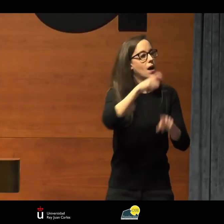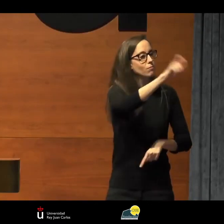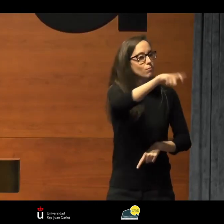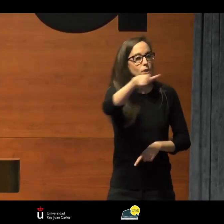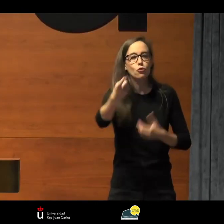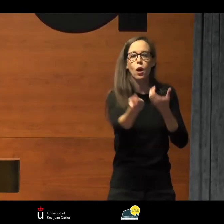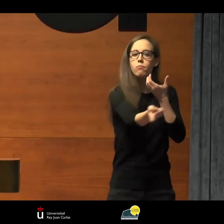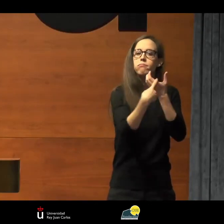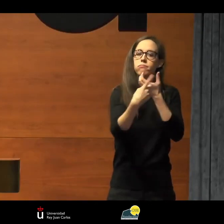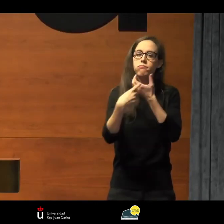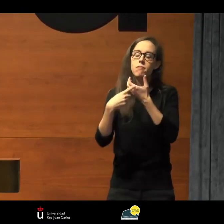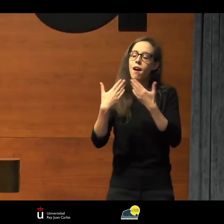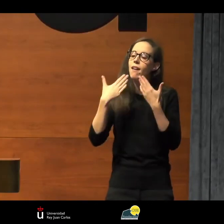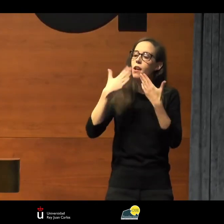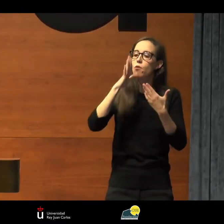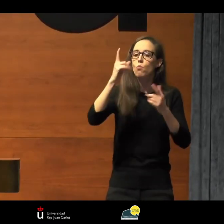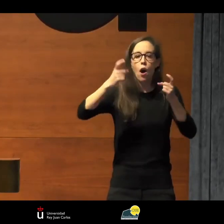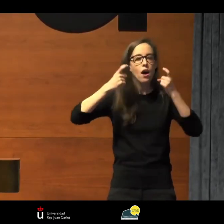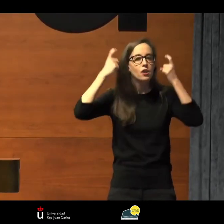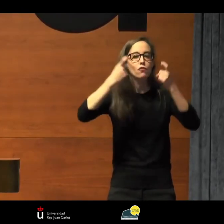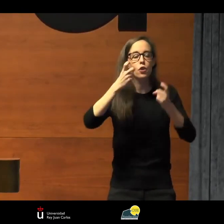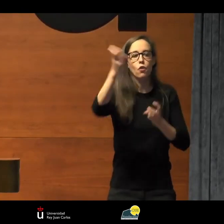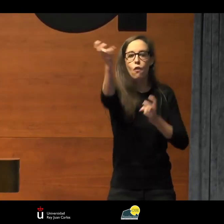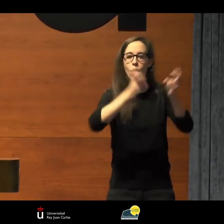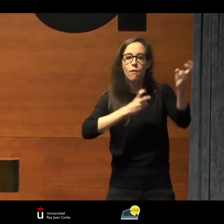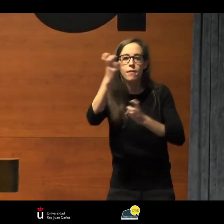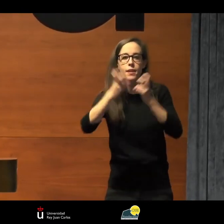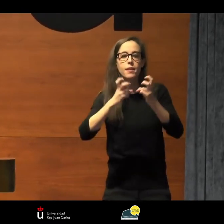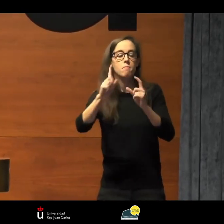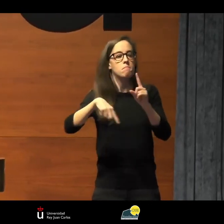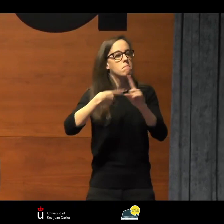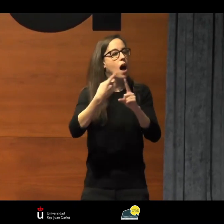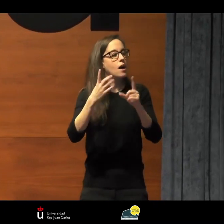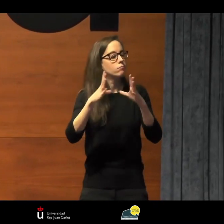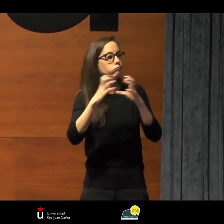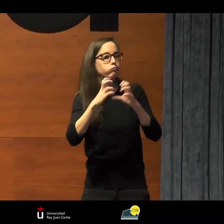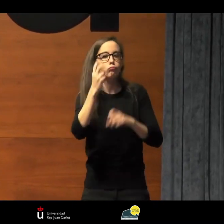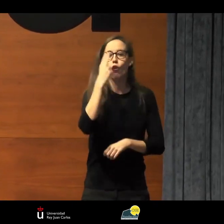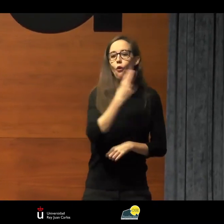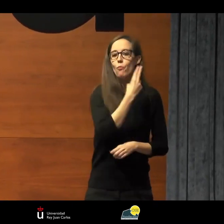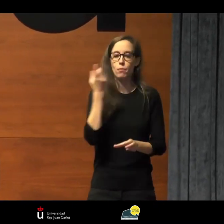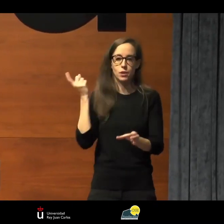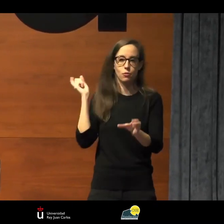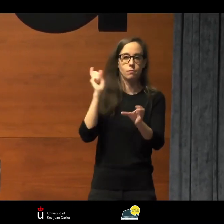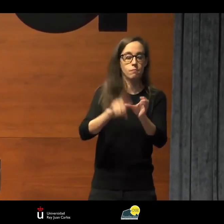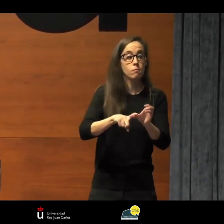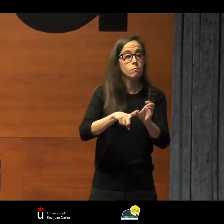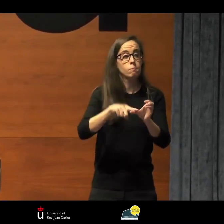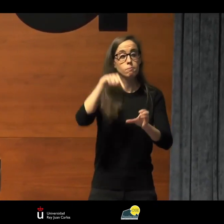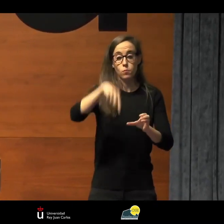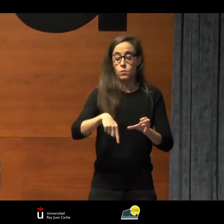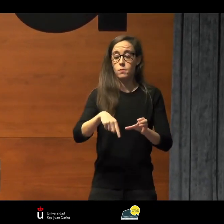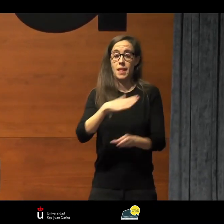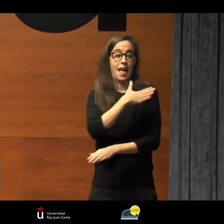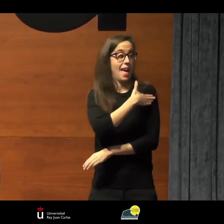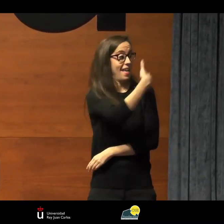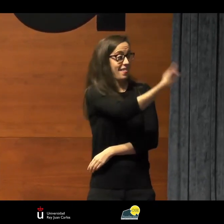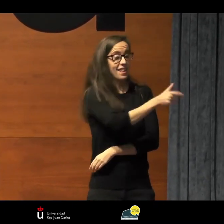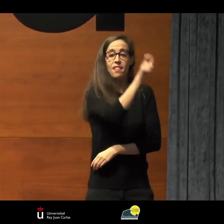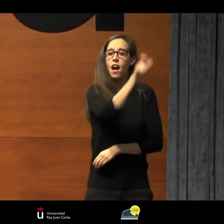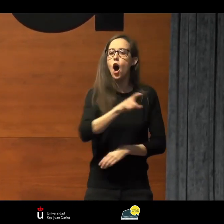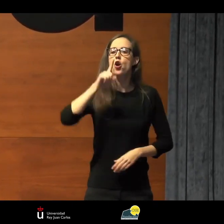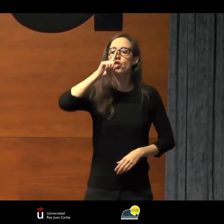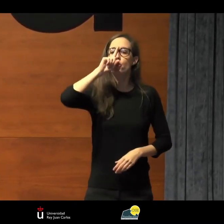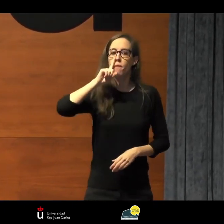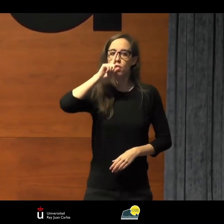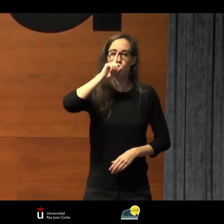esfuerzo, por la implicación y por el compromiso. Me acompañan en esta apertura, a mi izquierda, Roberto